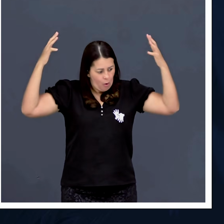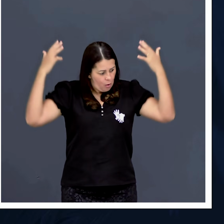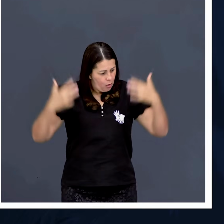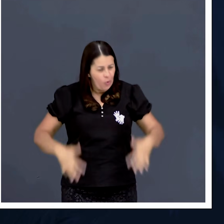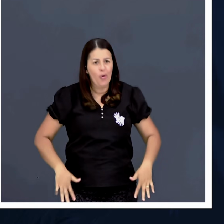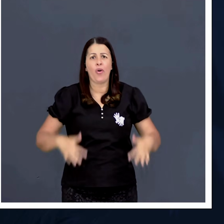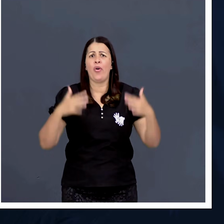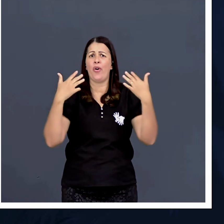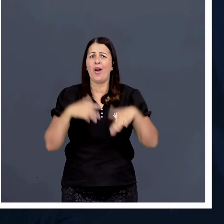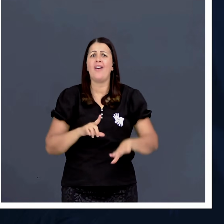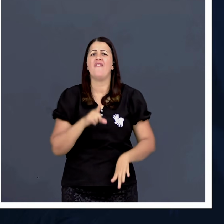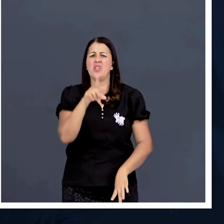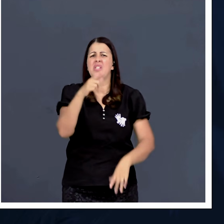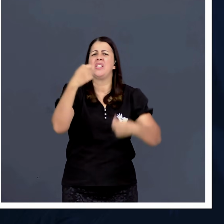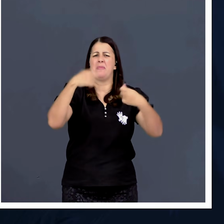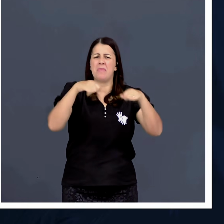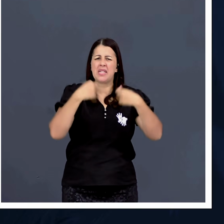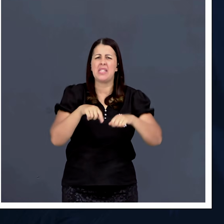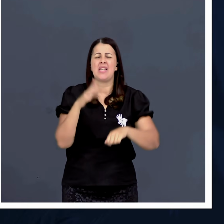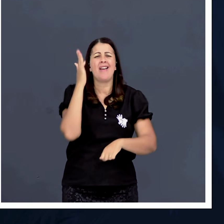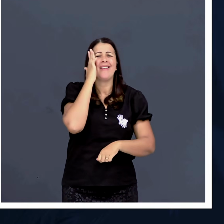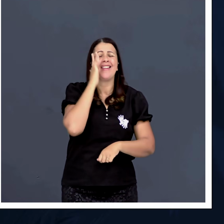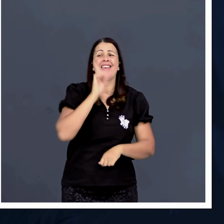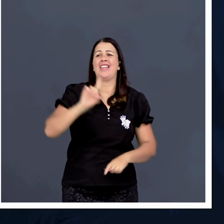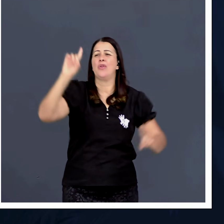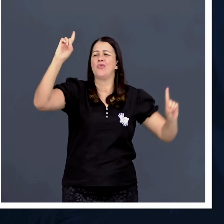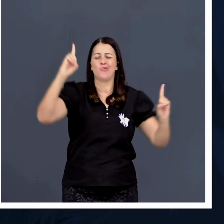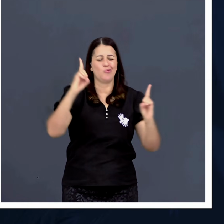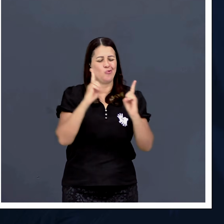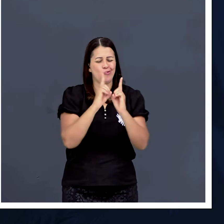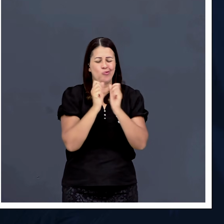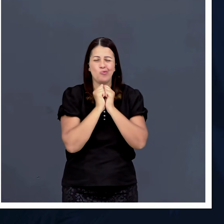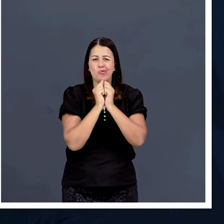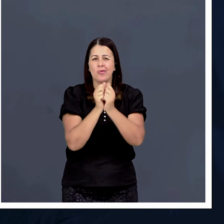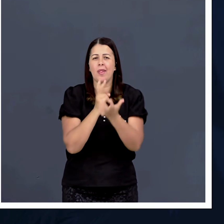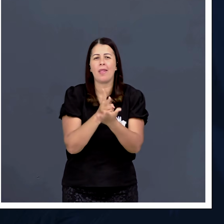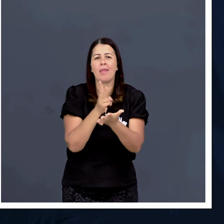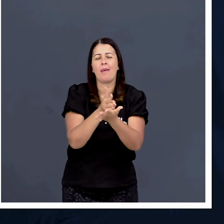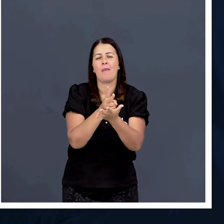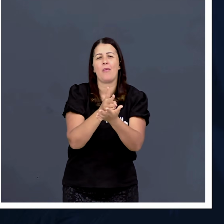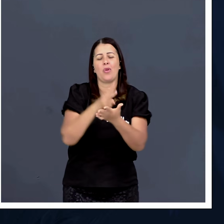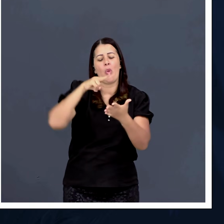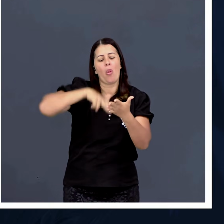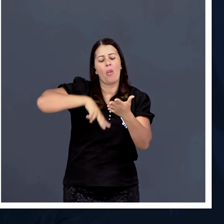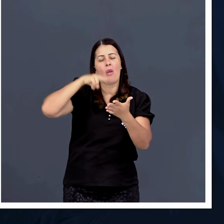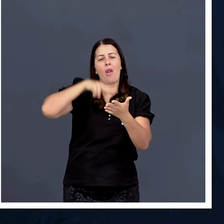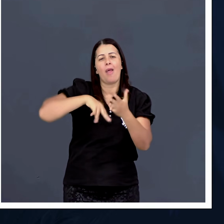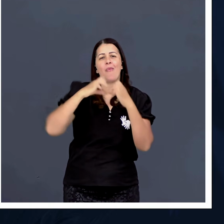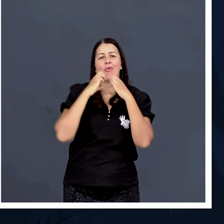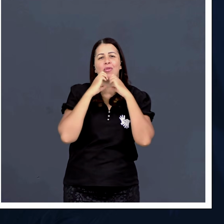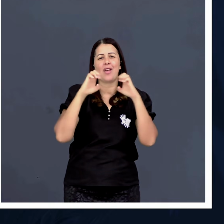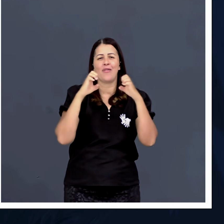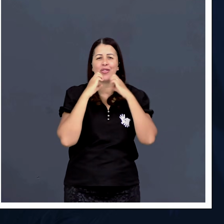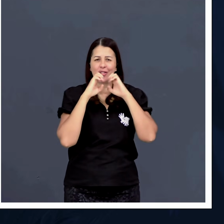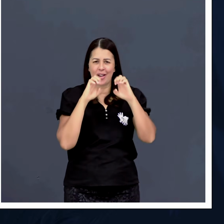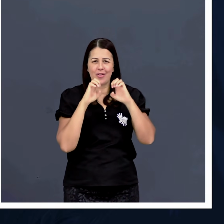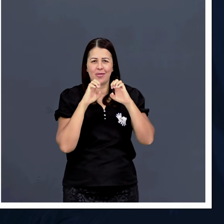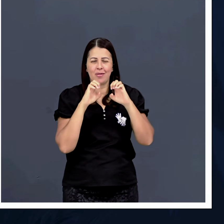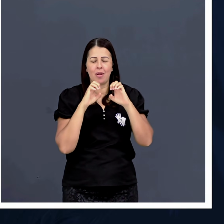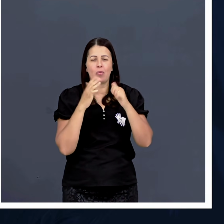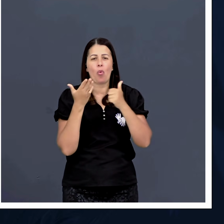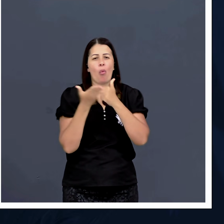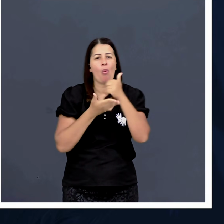que mais próximo o Senhor estará ao nosso lado. Quando nós lemos o Evangelho, nós reformulamos o